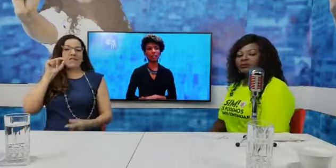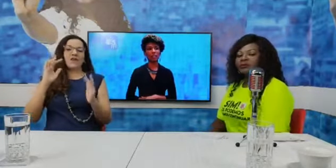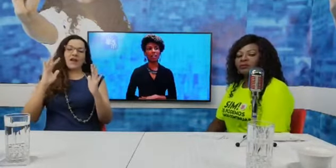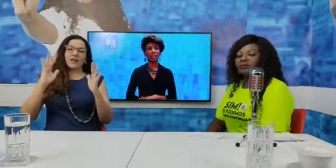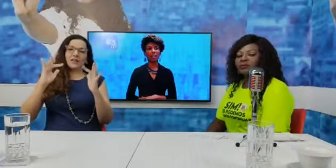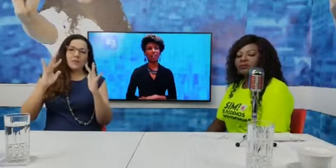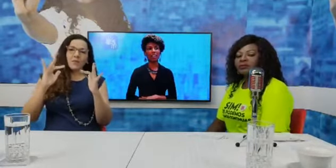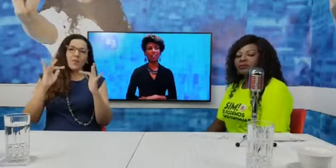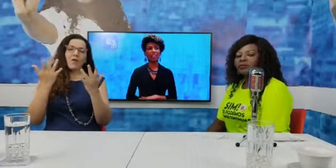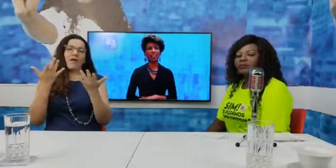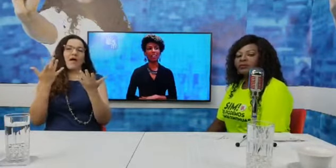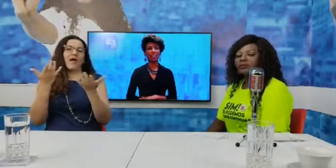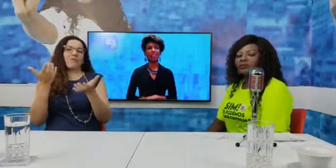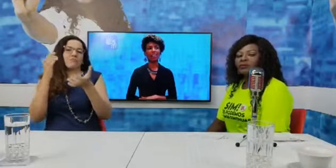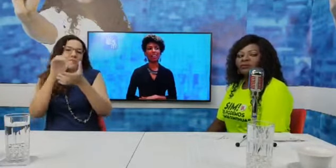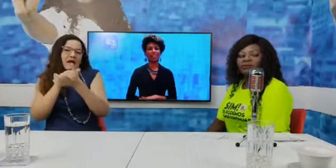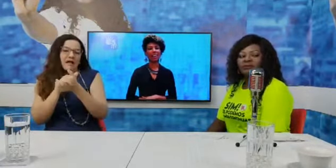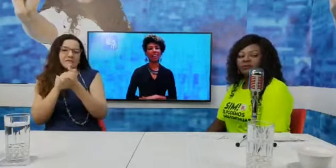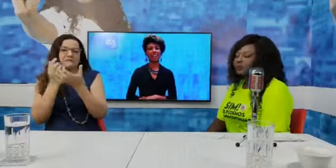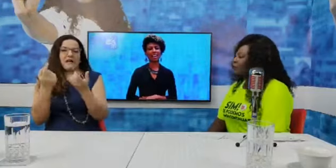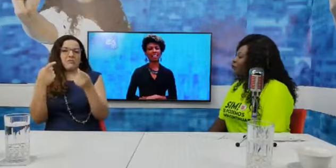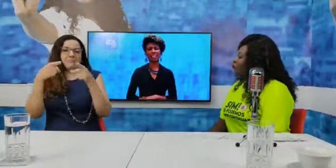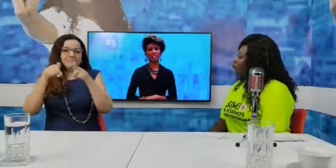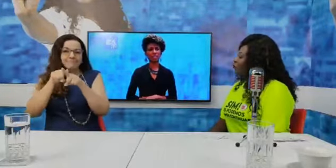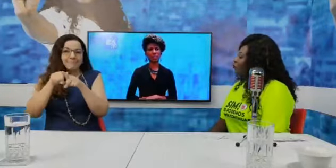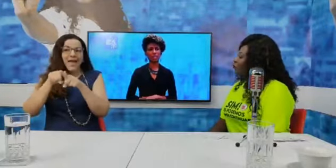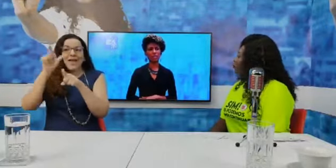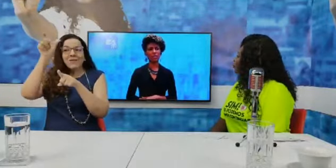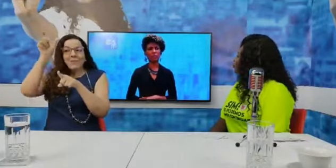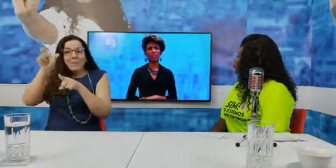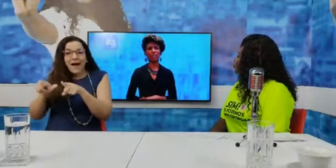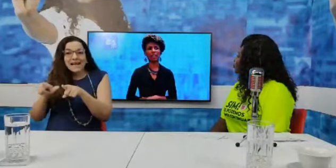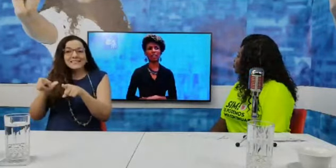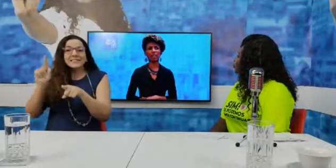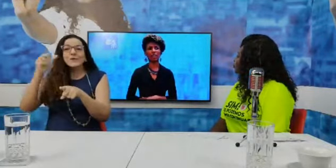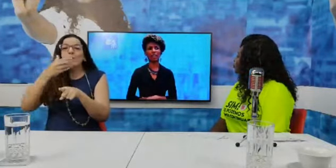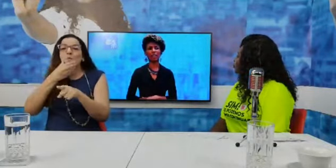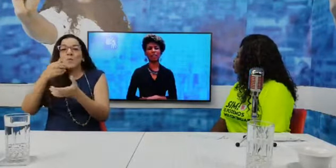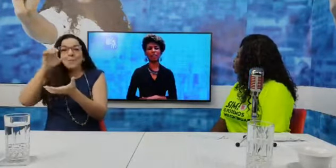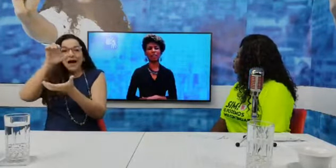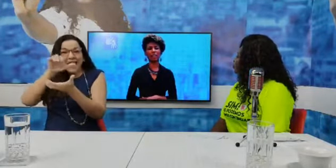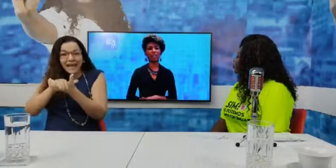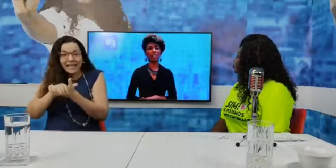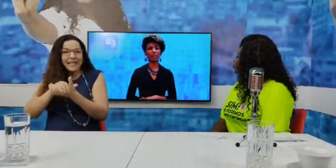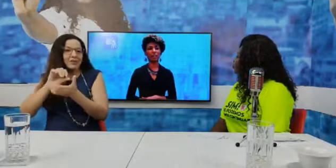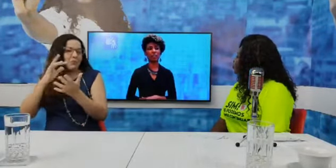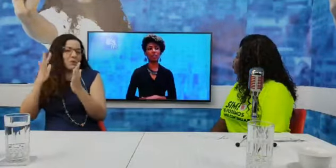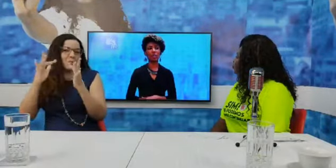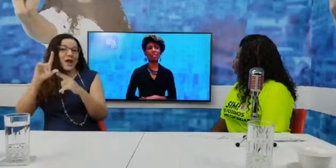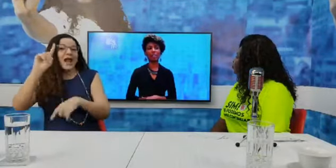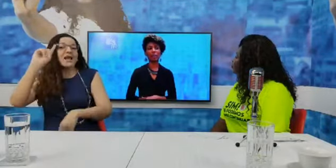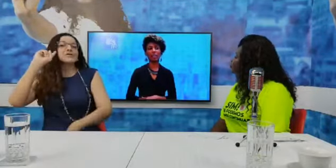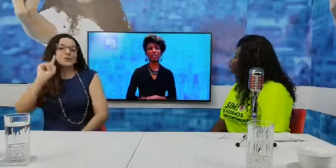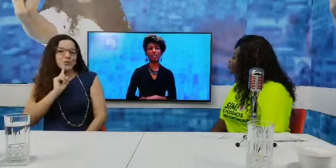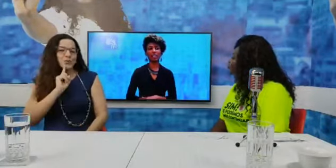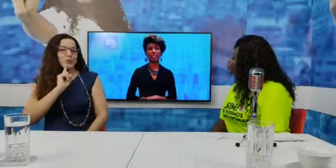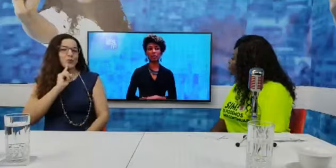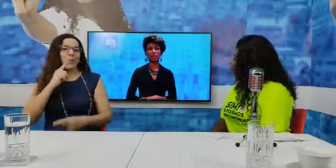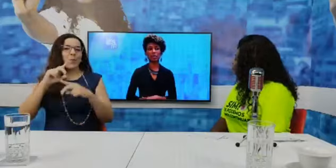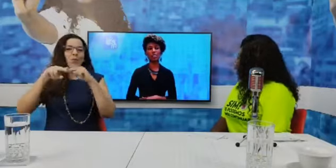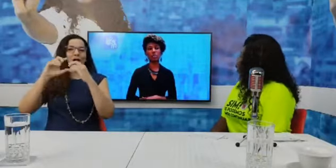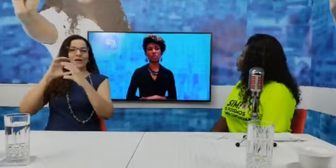naturalmente, vocês podem ter um relacionamento, mas a maioria